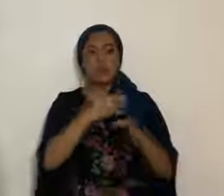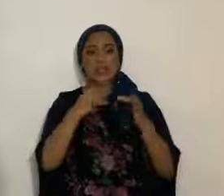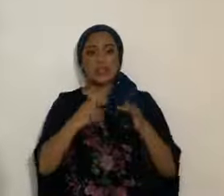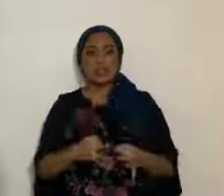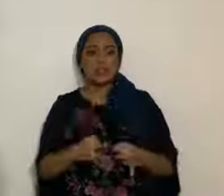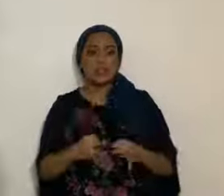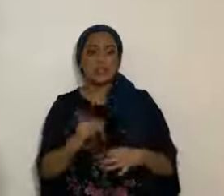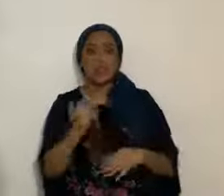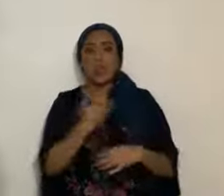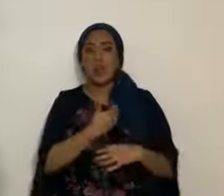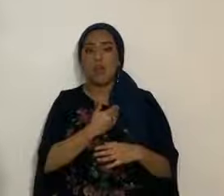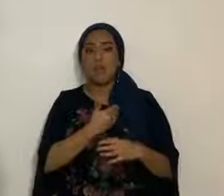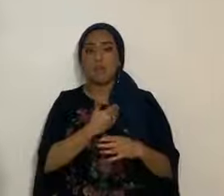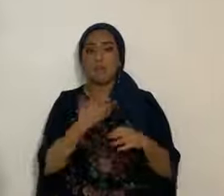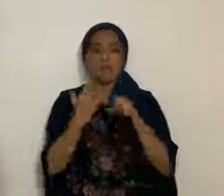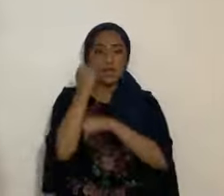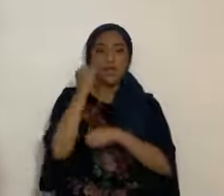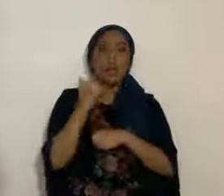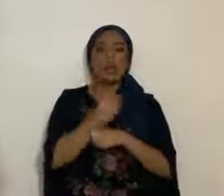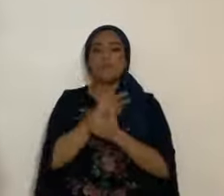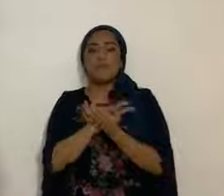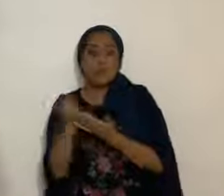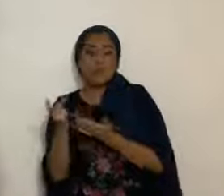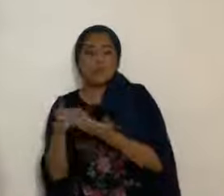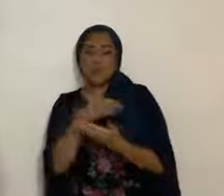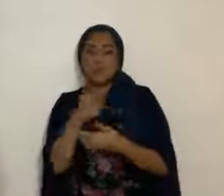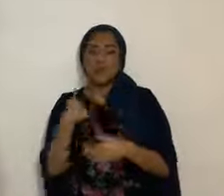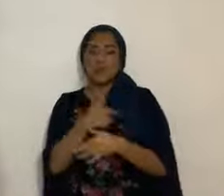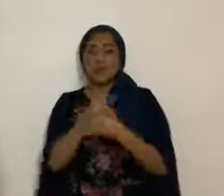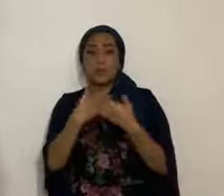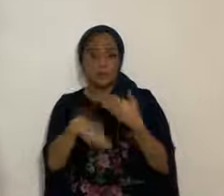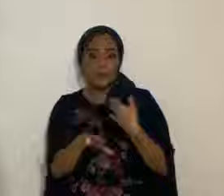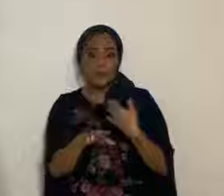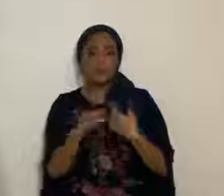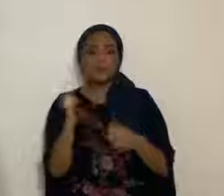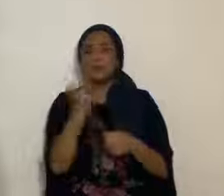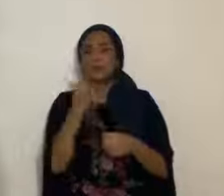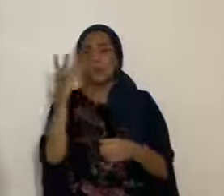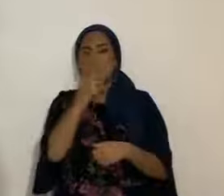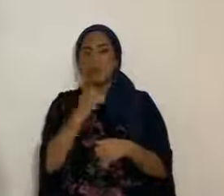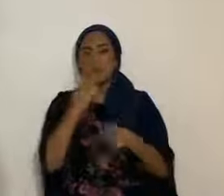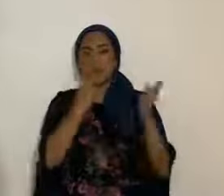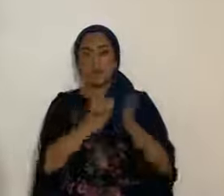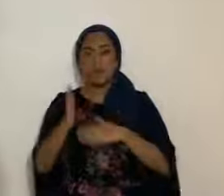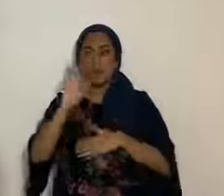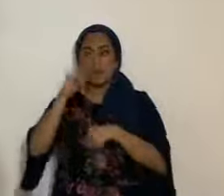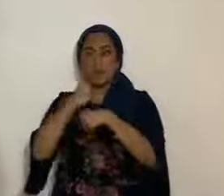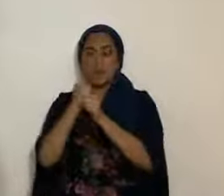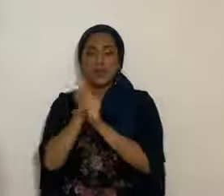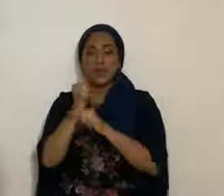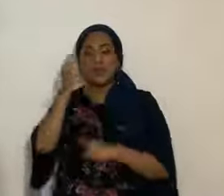y de nuestros errores antes de haber nacido. Todo fue un plan perfecto que Él formó para que precisamente